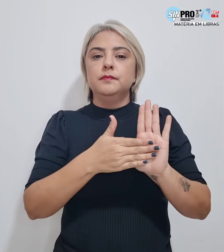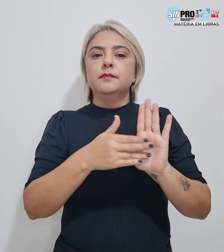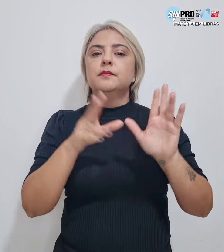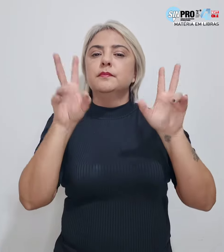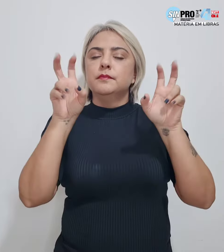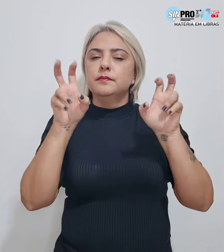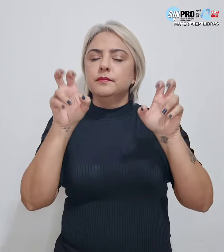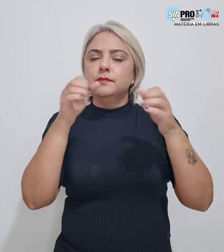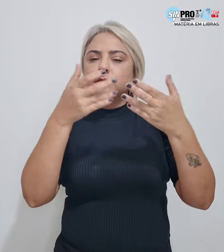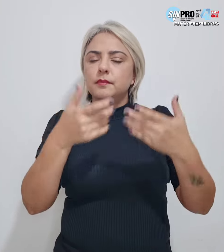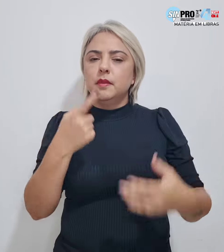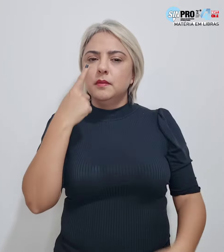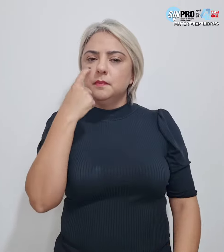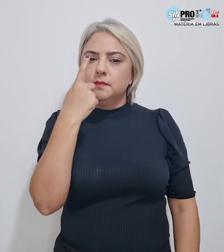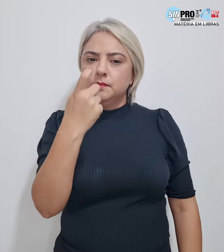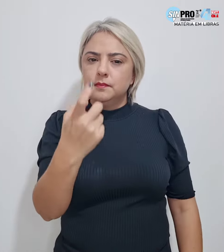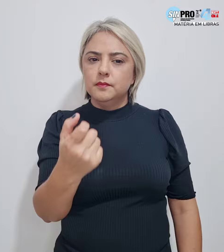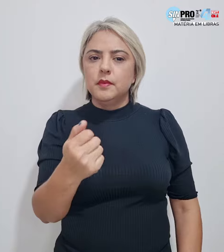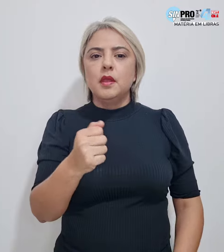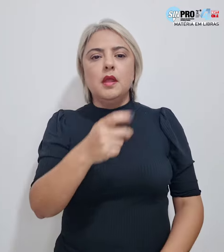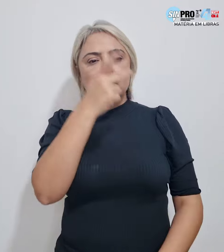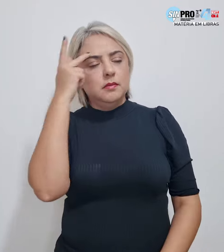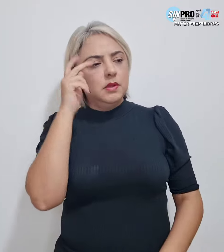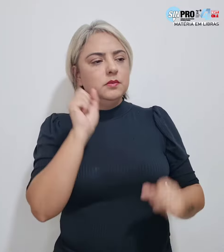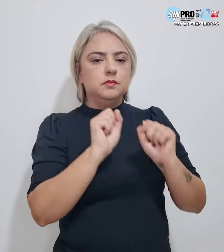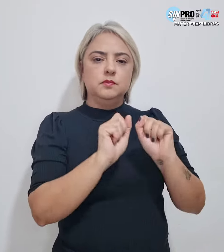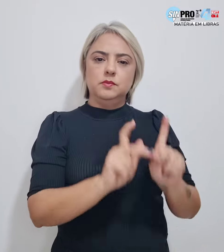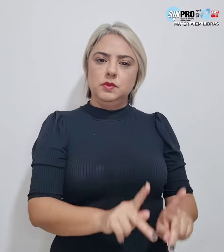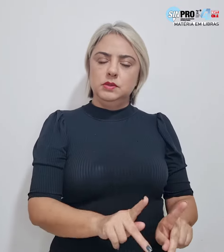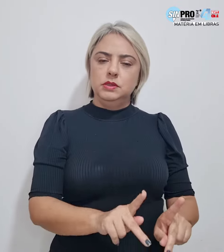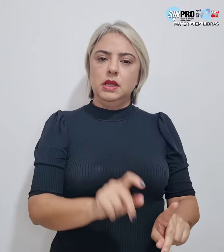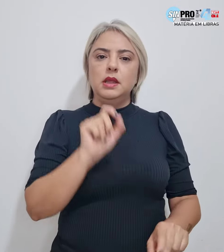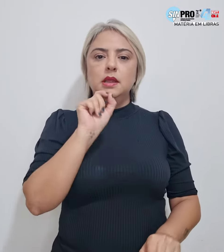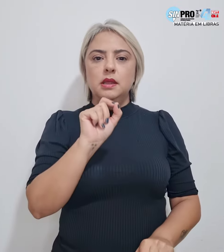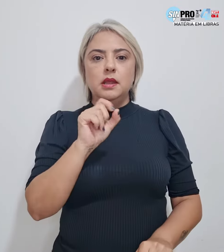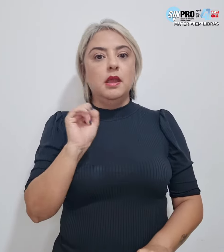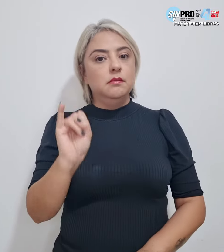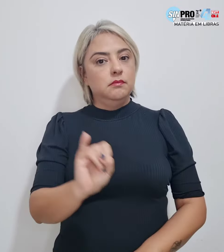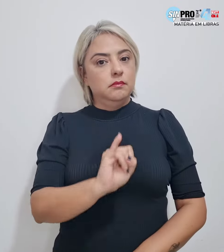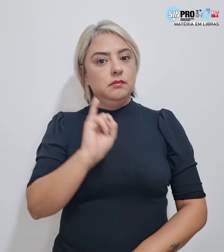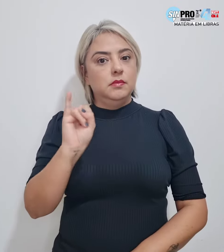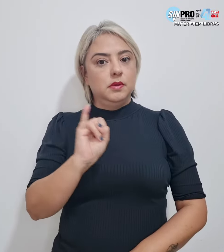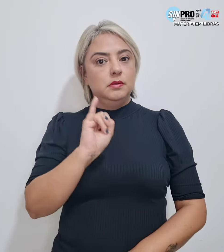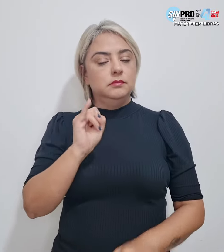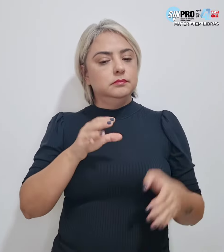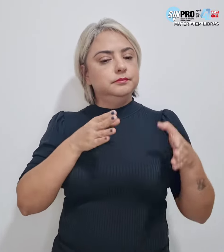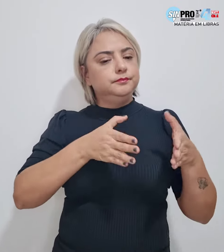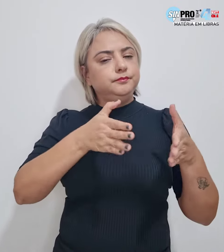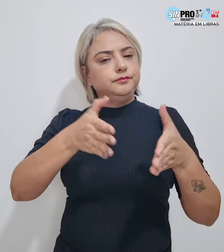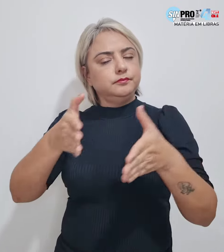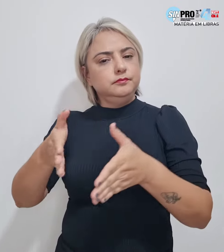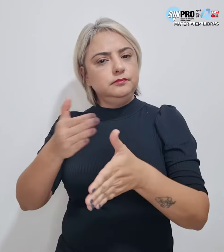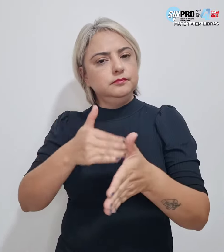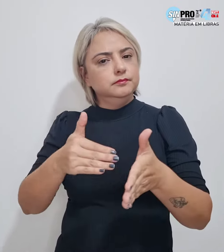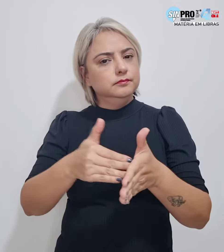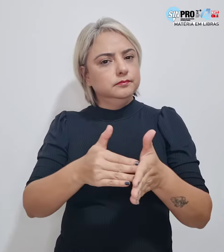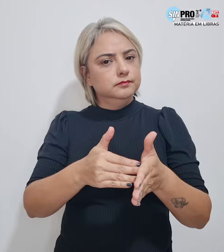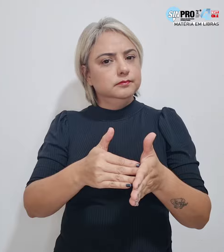assuntos de interesses dos aposentados e é, muito importante, a participação de todos.